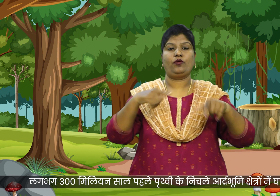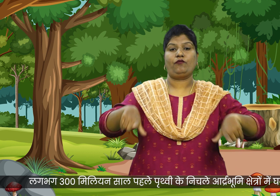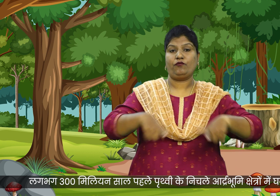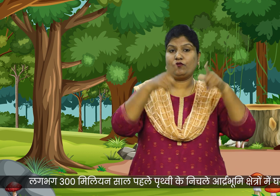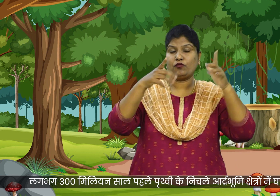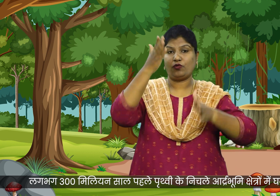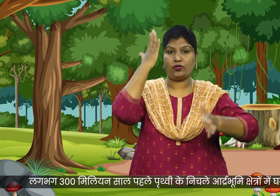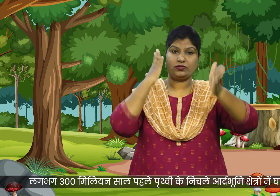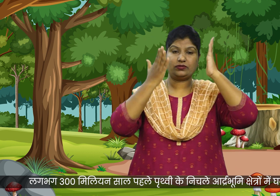थे।